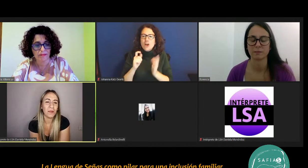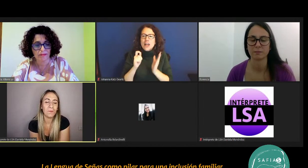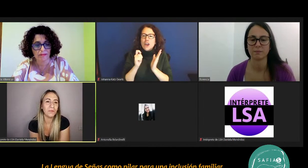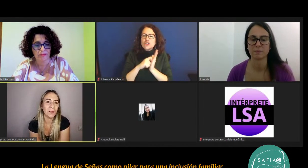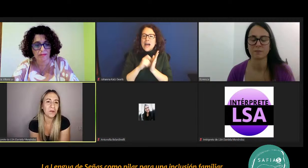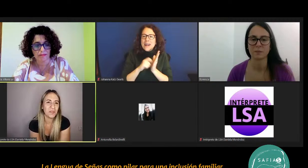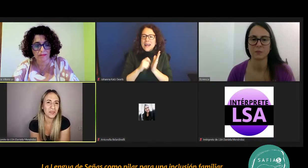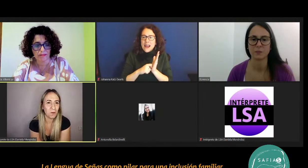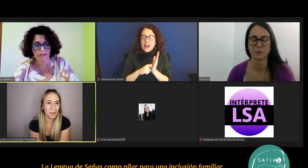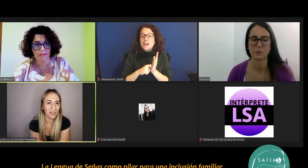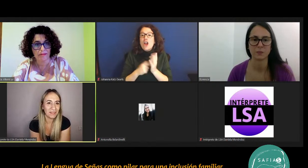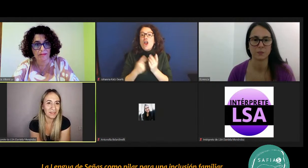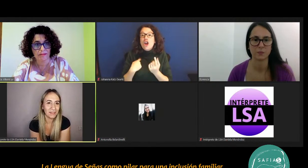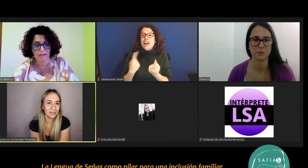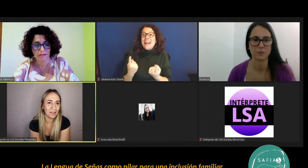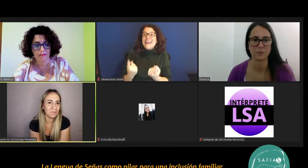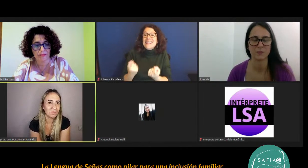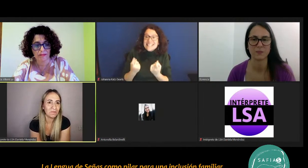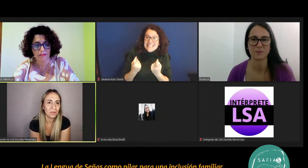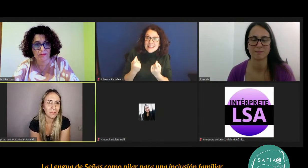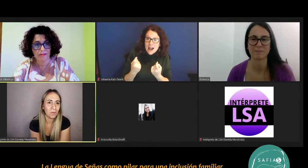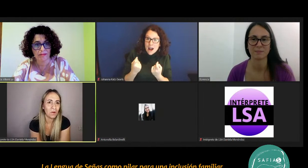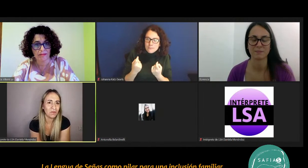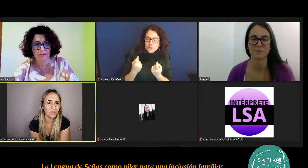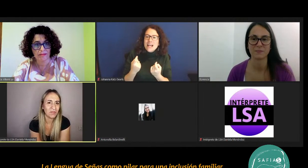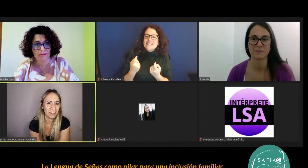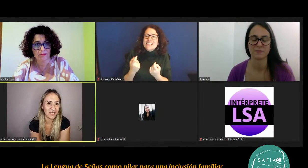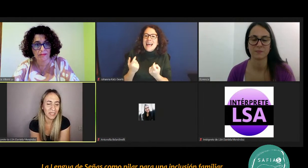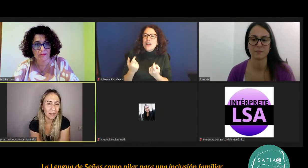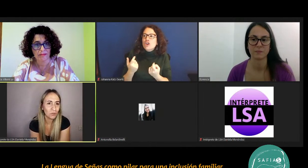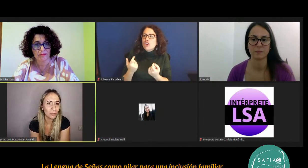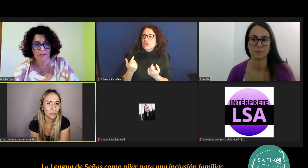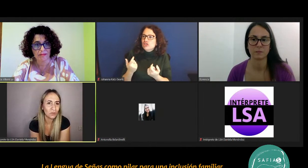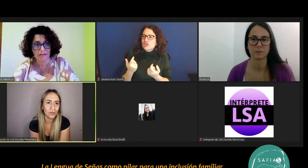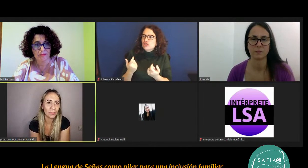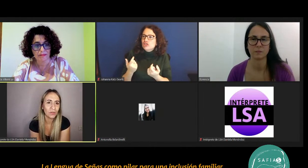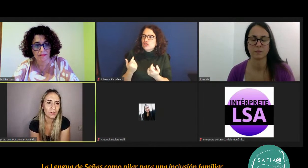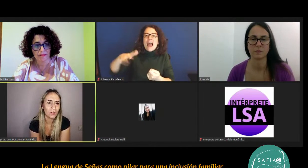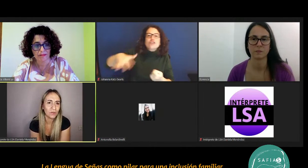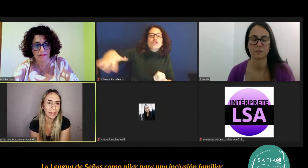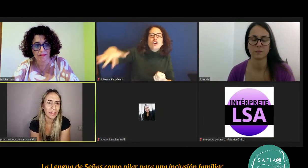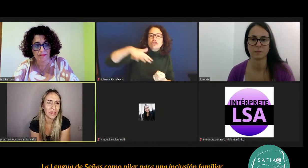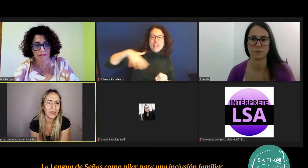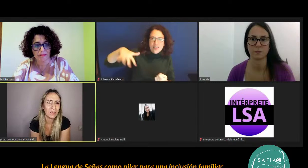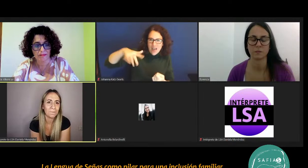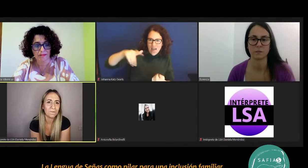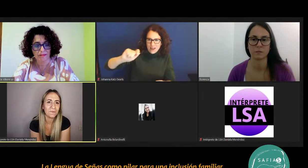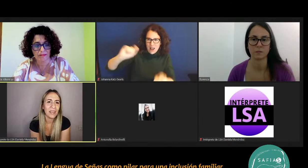es una pregunta, ¿no? ¿Nos sentimos bien así? O sea, como necesitamos